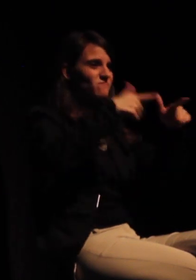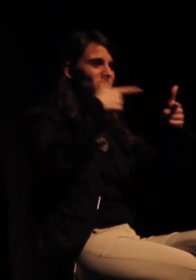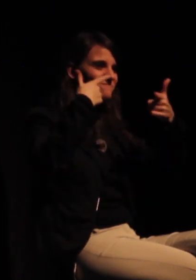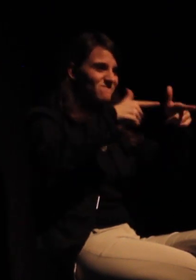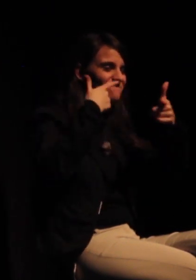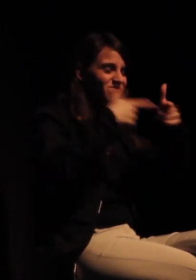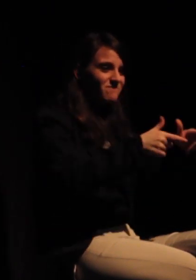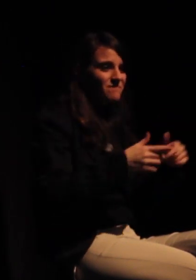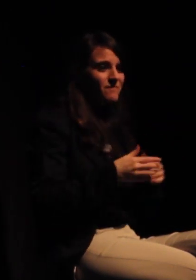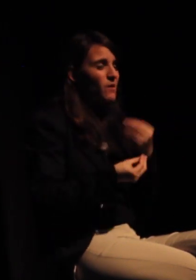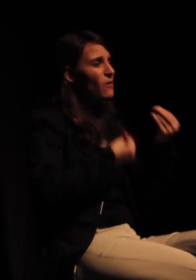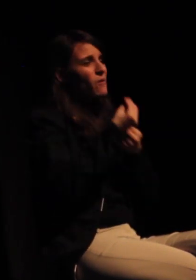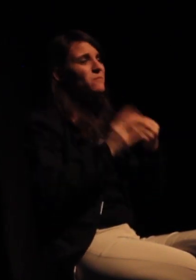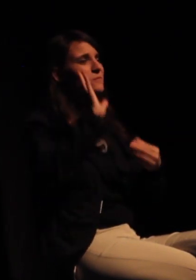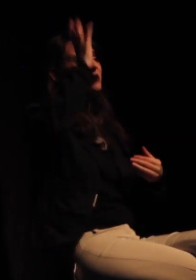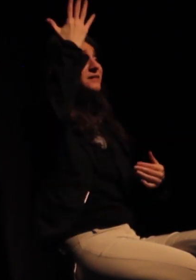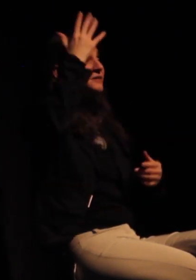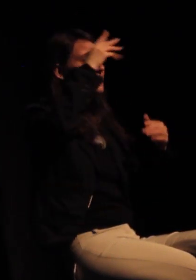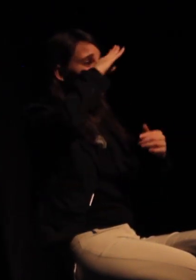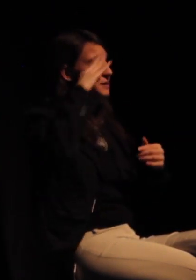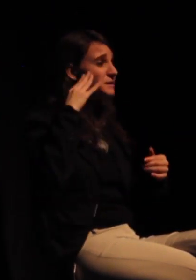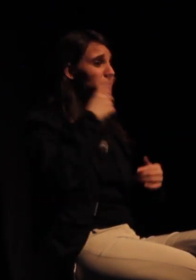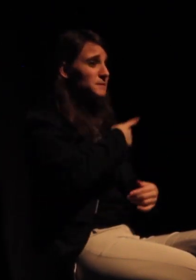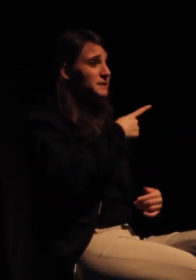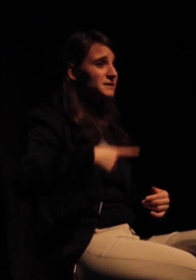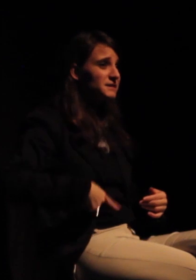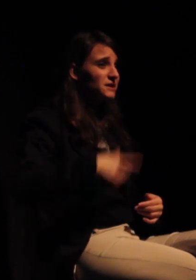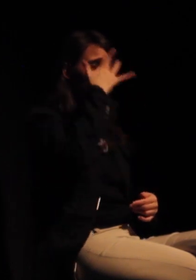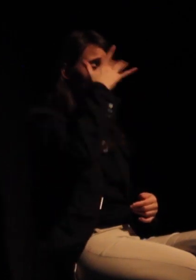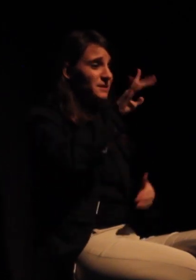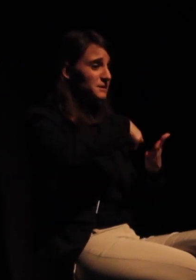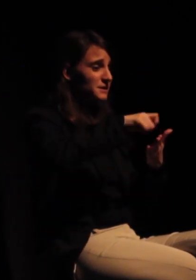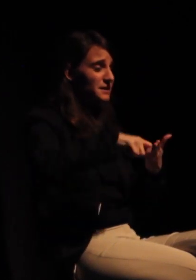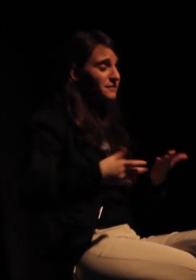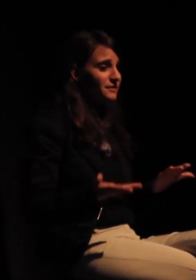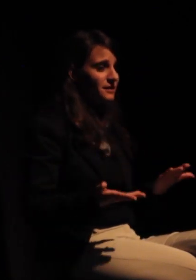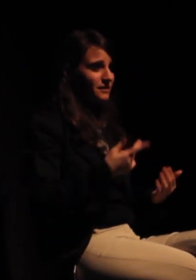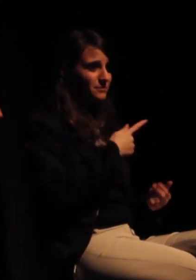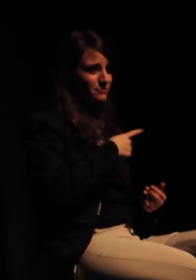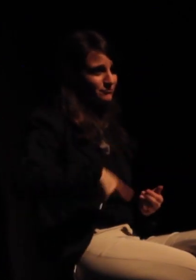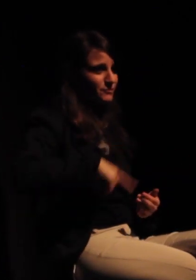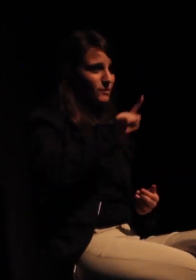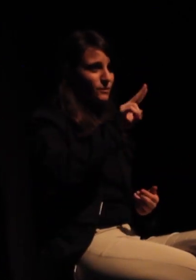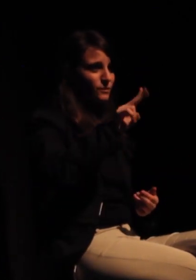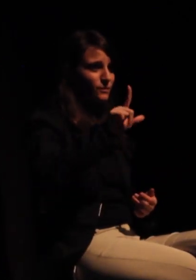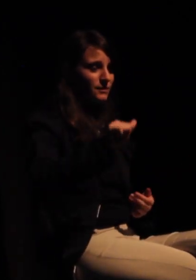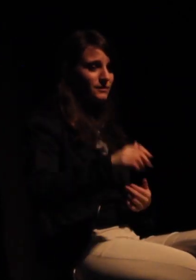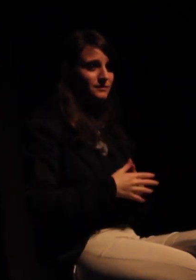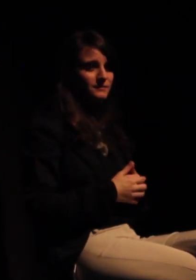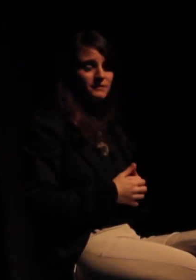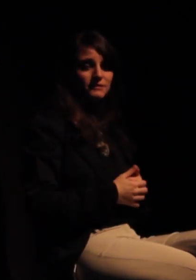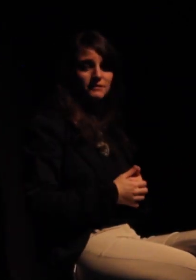ainda as coisas. Onde é que nós estamos com um presidente analfabeto, ignorante, tosco? Tudo você pode